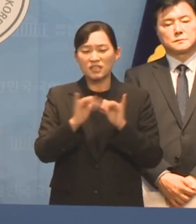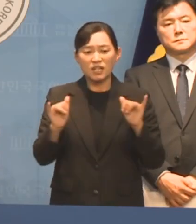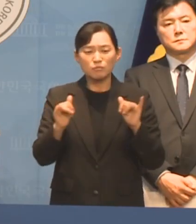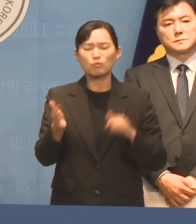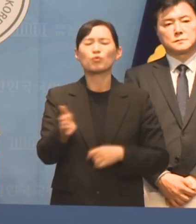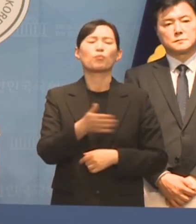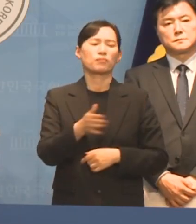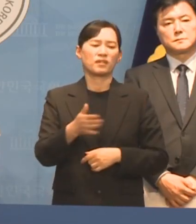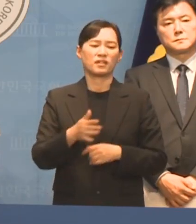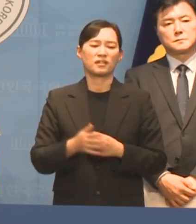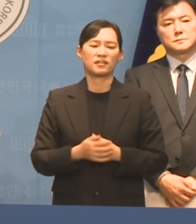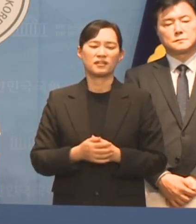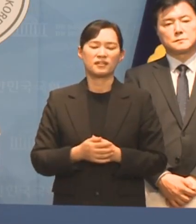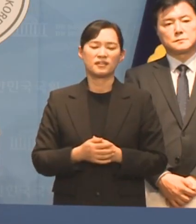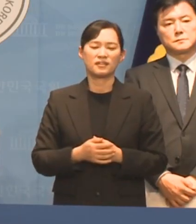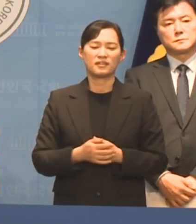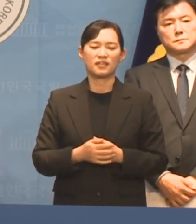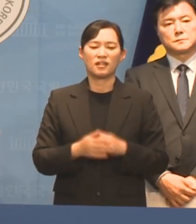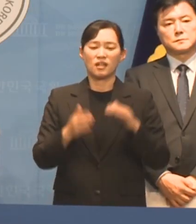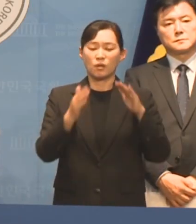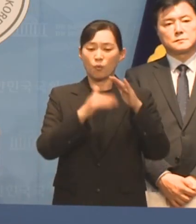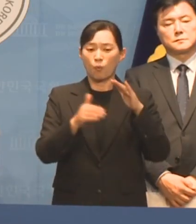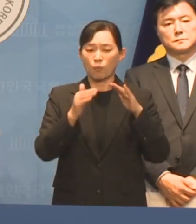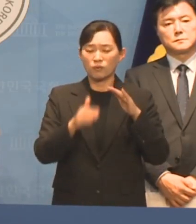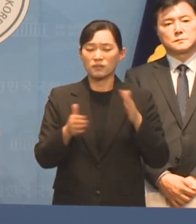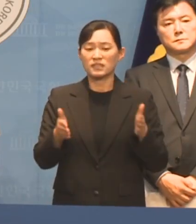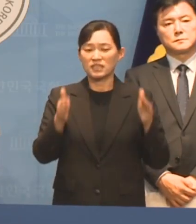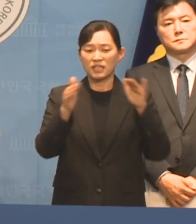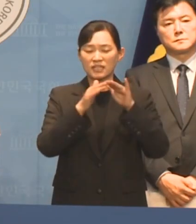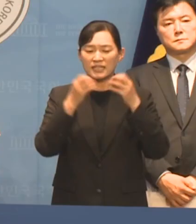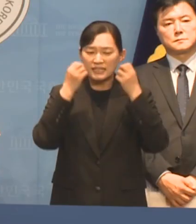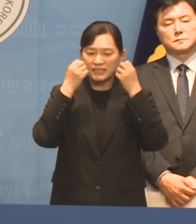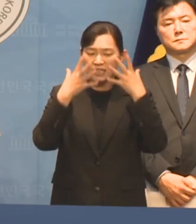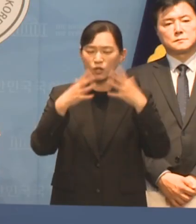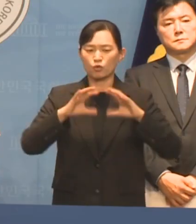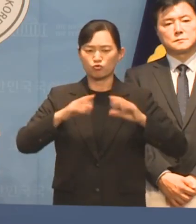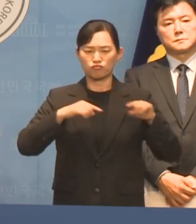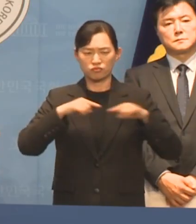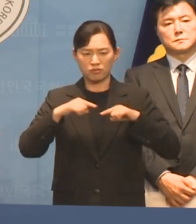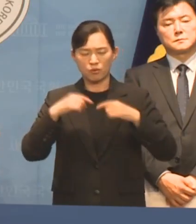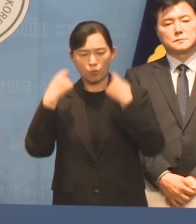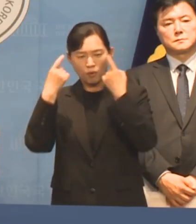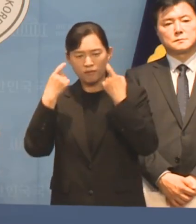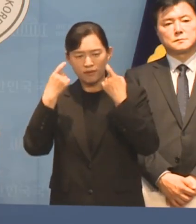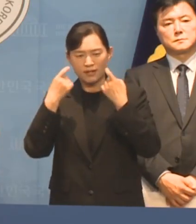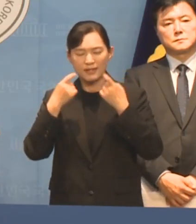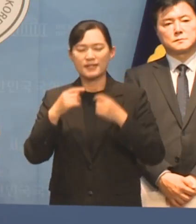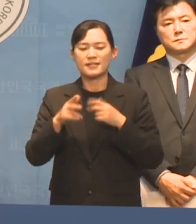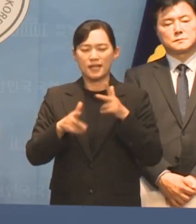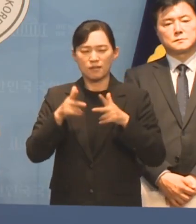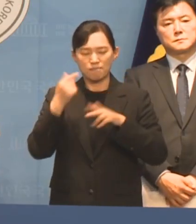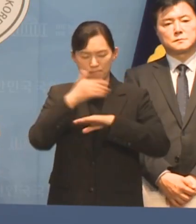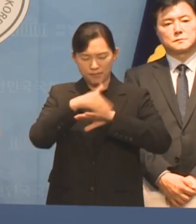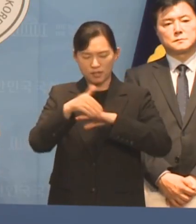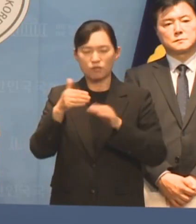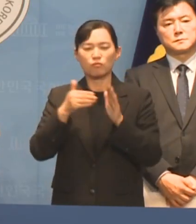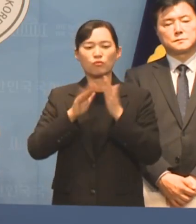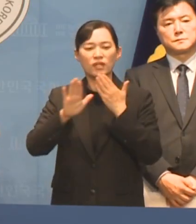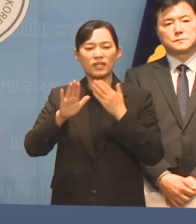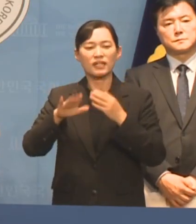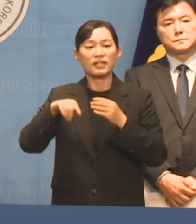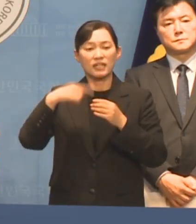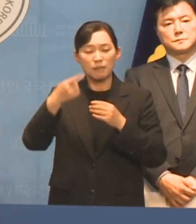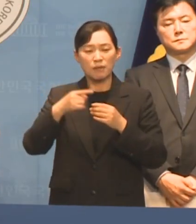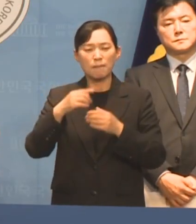인사는 없다. 공사는 새로운 국정 철학과 관광 정책이 마련된 뒤 그에 걸맞는